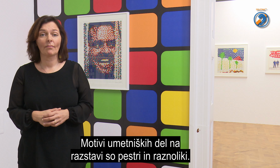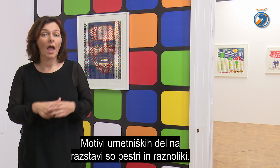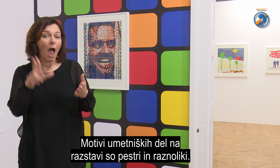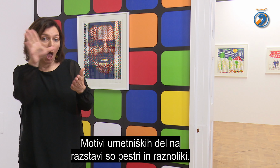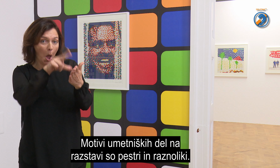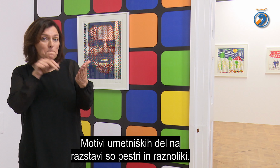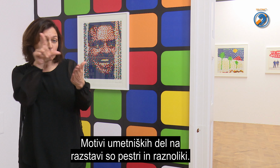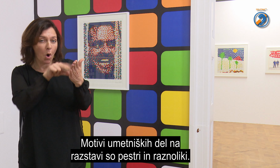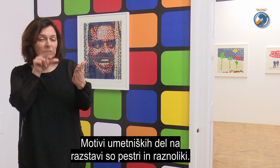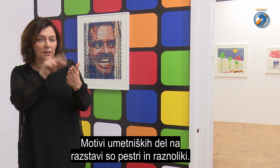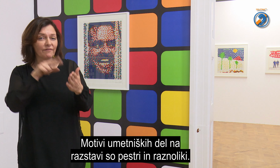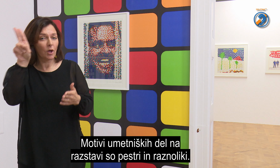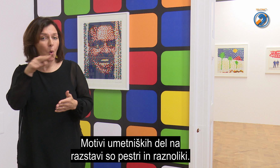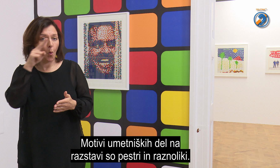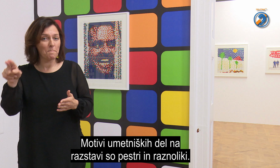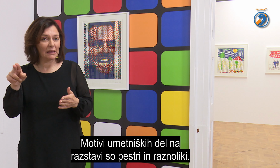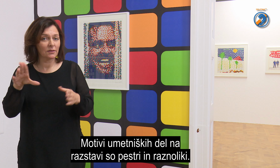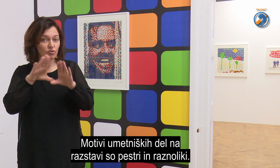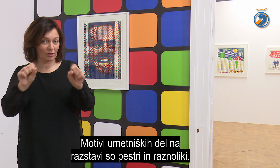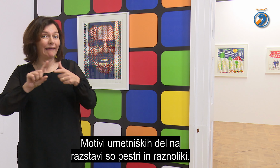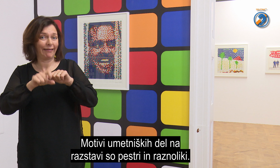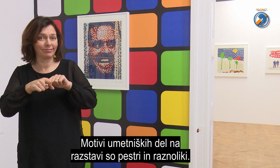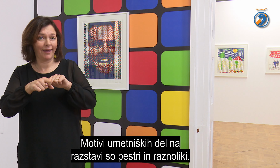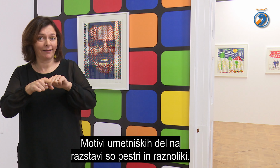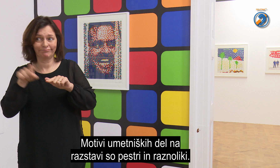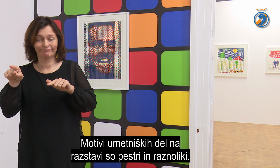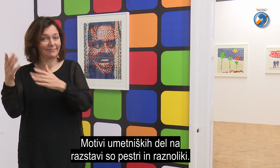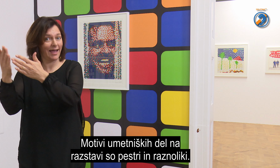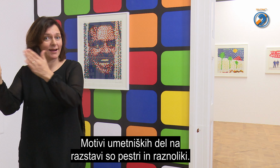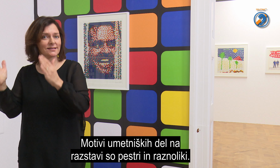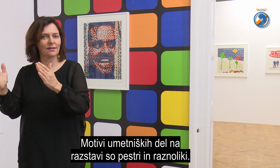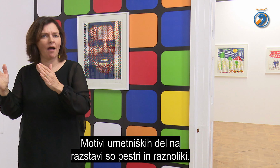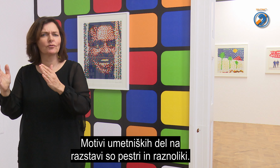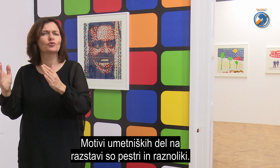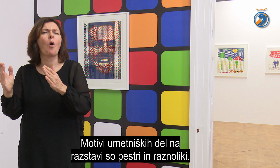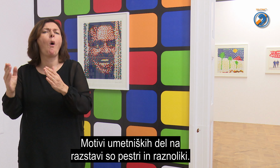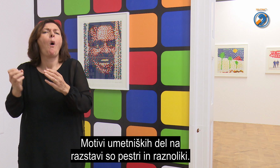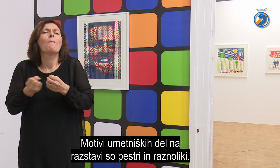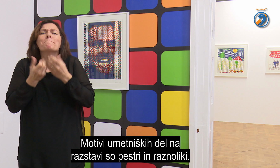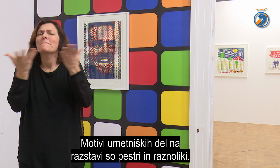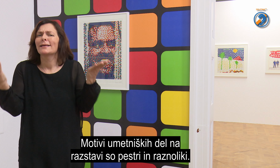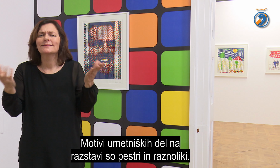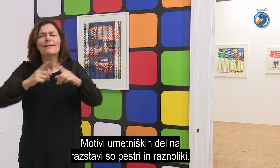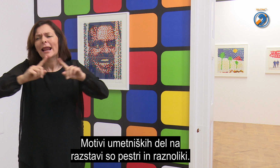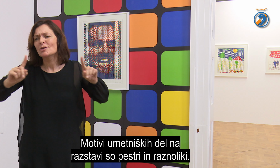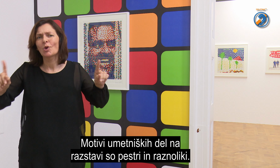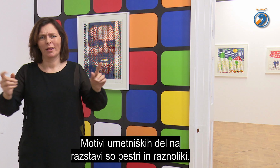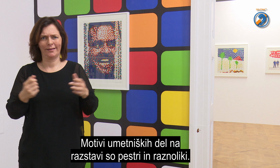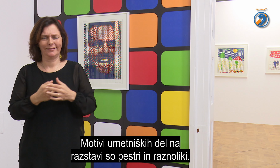Motivi umetniških del na razstavi so pestri in raznoliki.